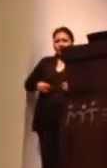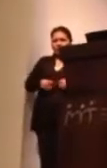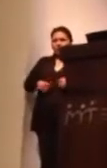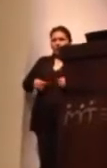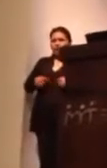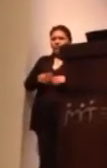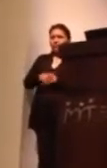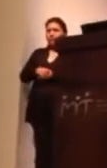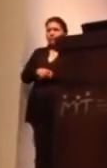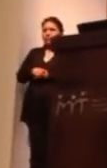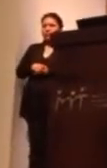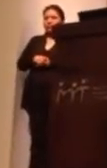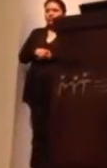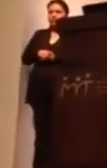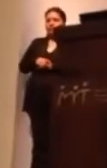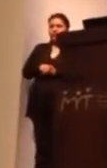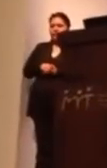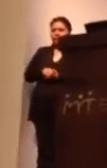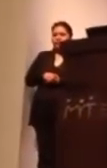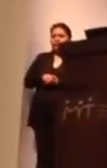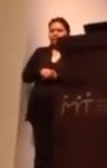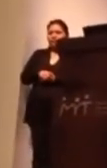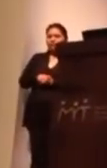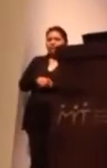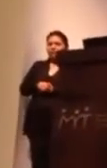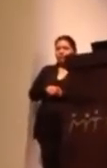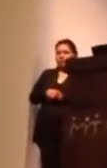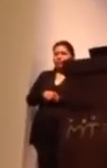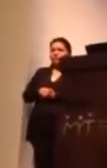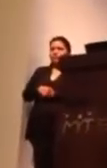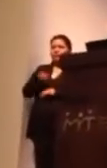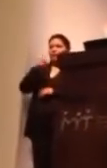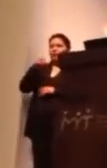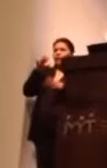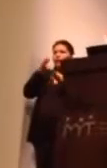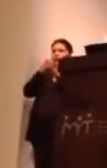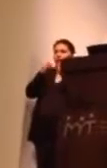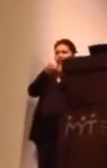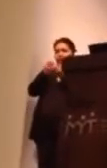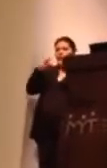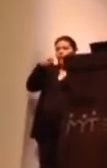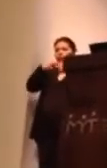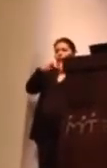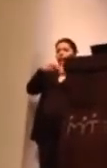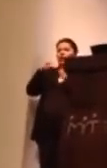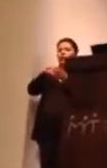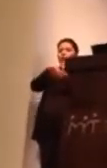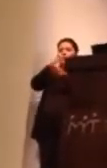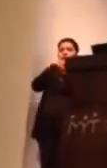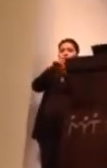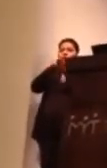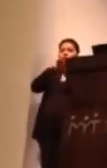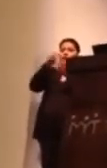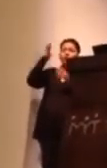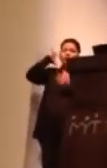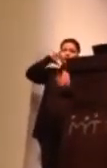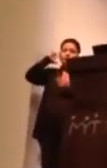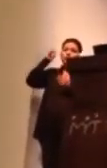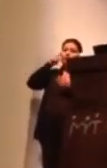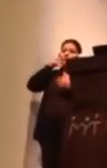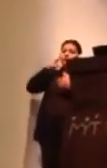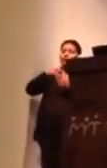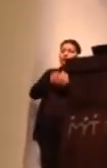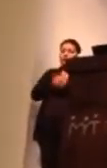los nutrimentos, y entonces eso hace que se afecte la reacción del sistema nervioso central, específicamente el cerebro y el